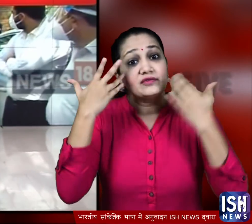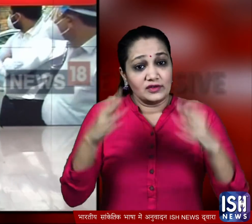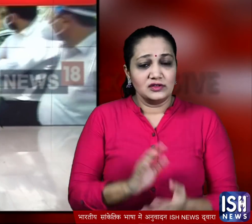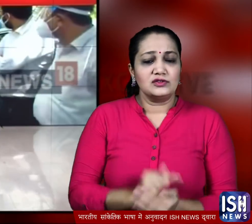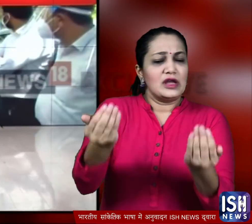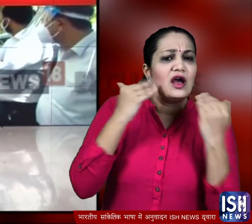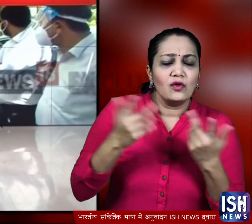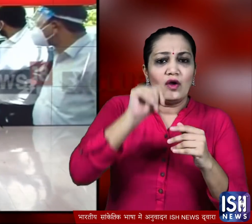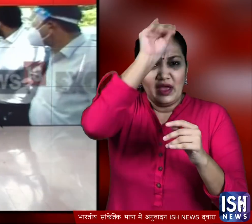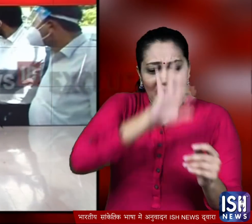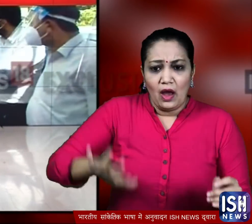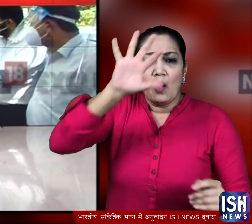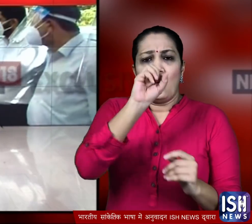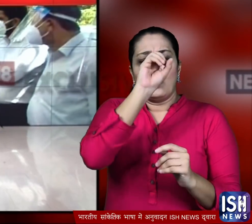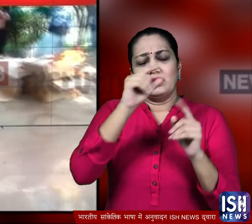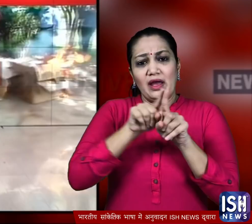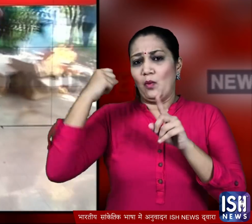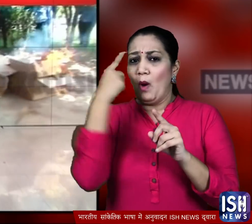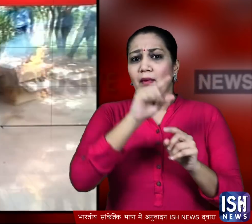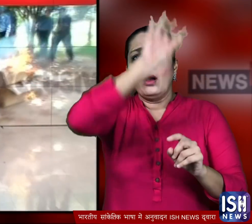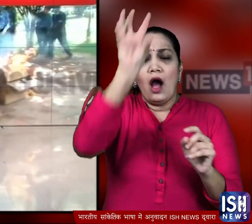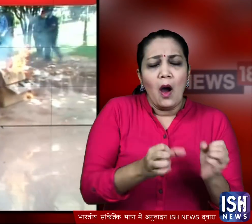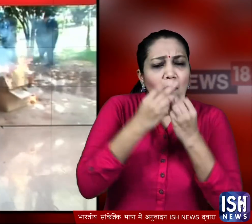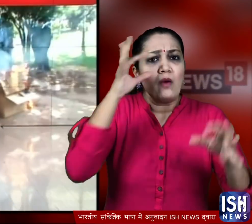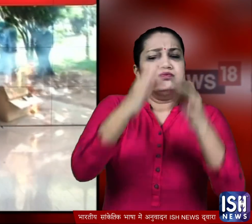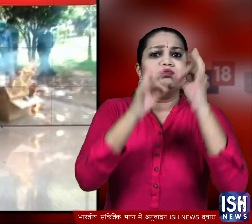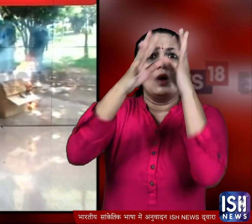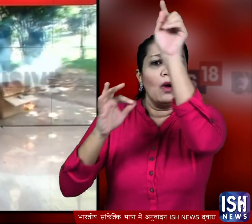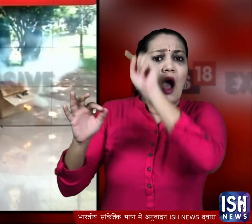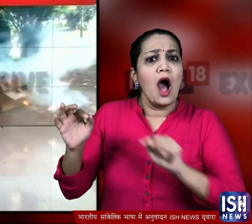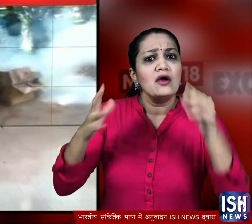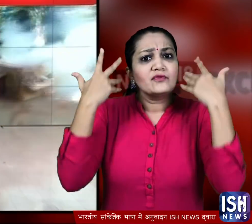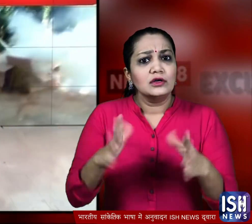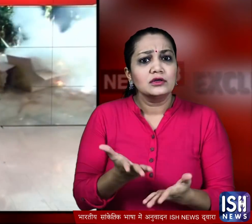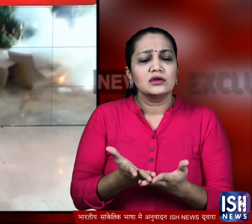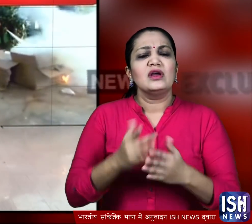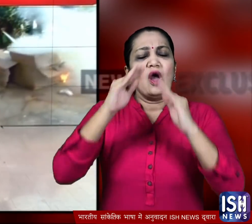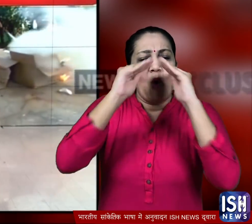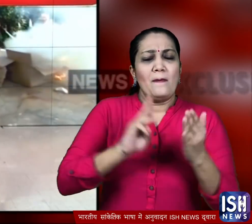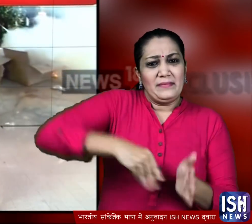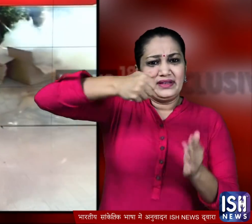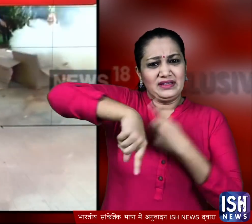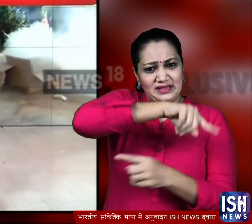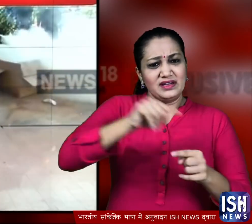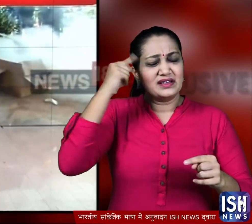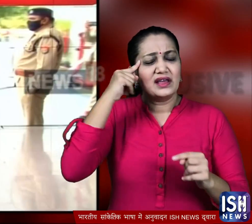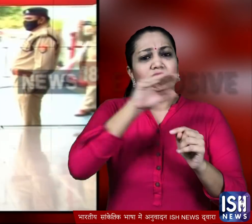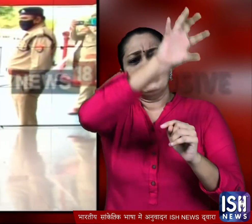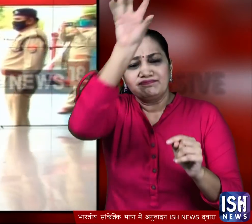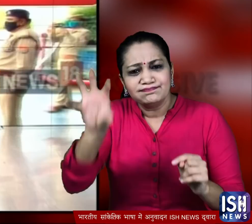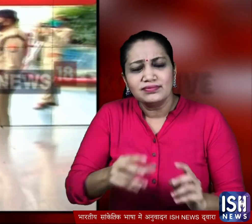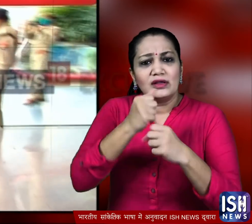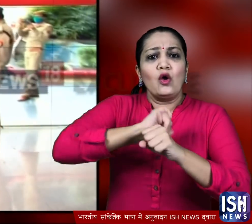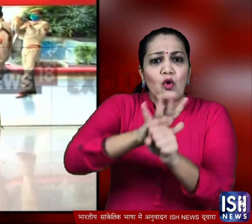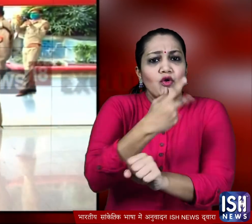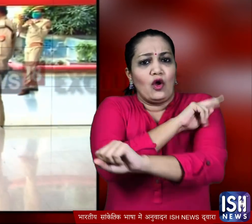बीते 1 महीने में देश भर के कई कोरोना अस्पतालों में आग लगने की घटनाएं सामने आ चुकी हैं, जिसके बाद गृह मंत्रालय ने देश के सभी